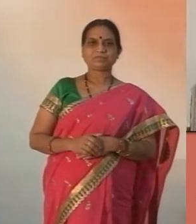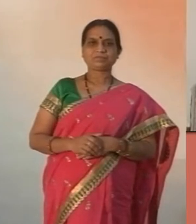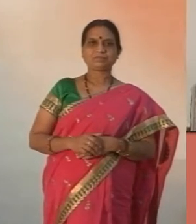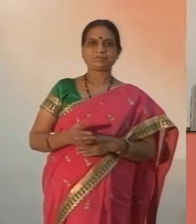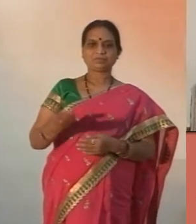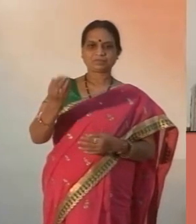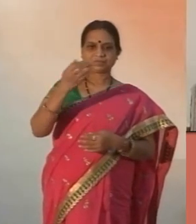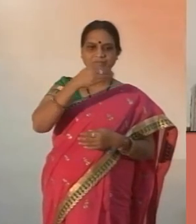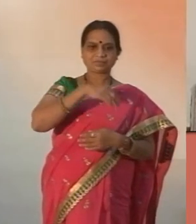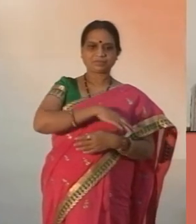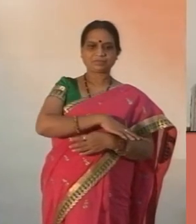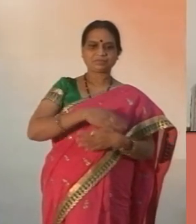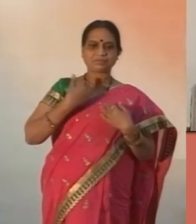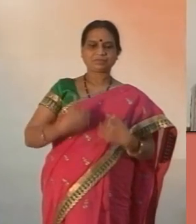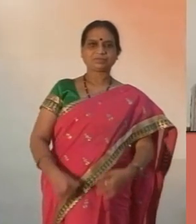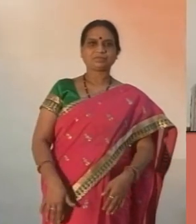निर्मित हुआ है।